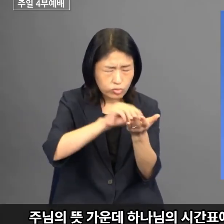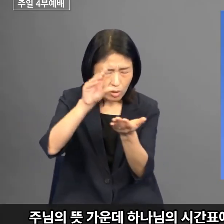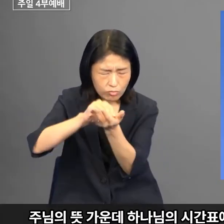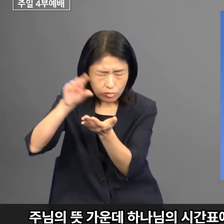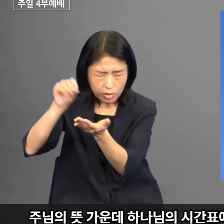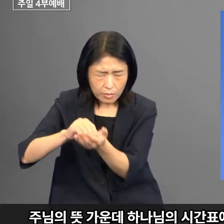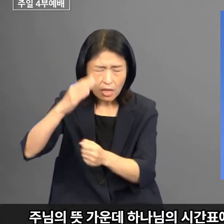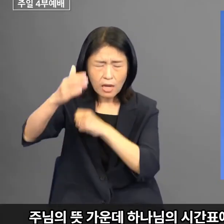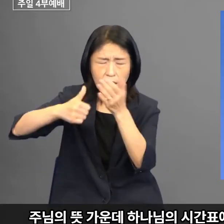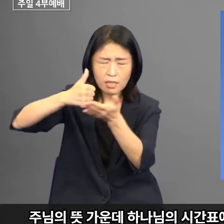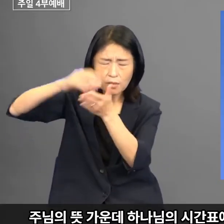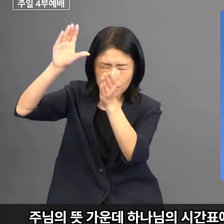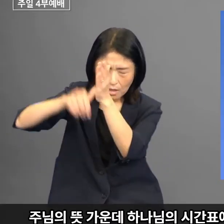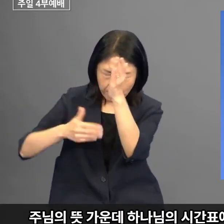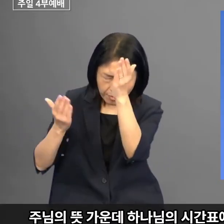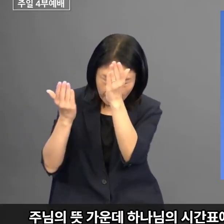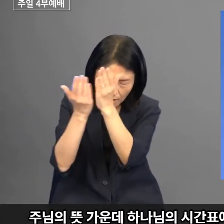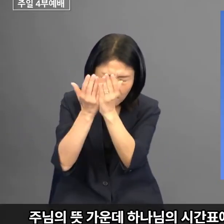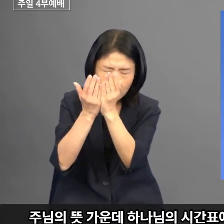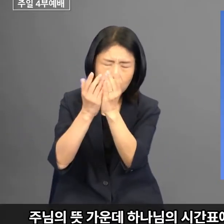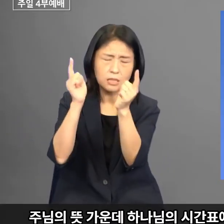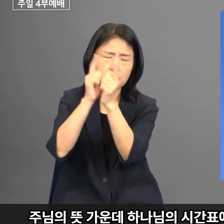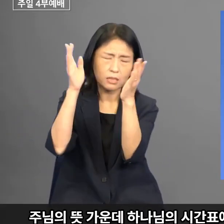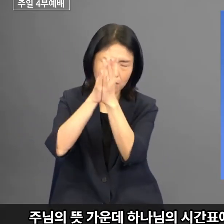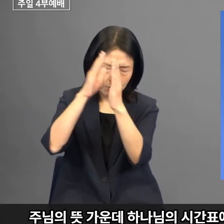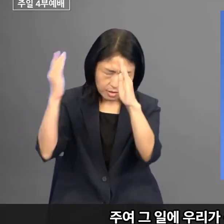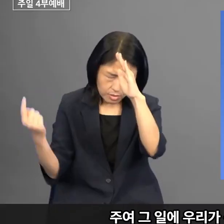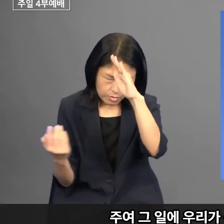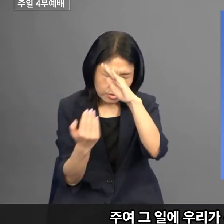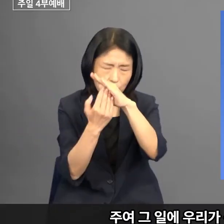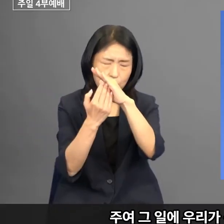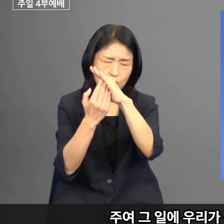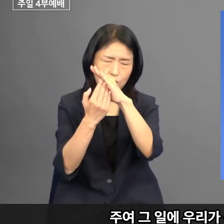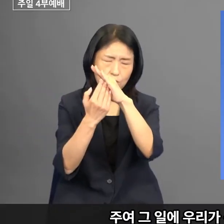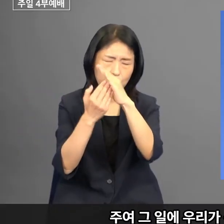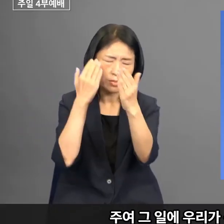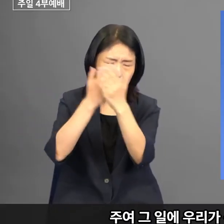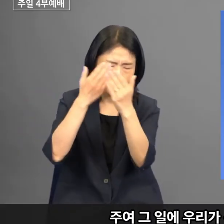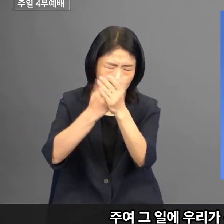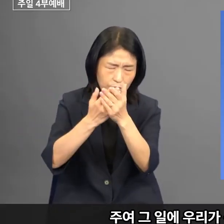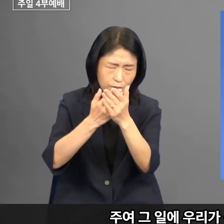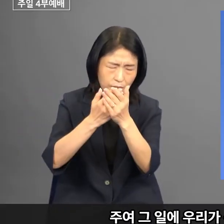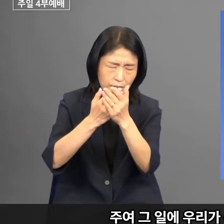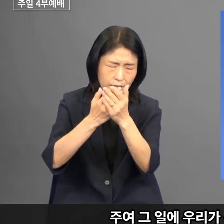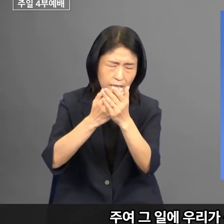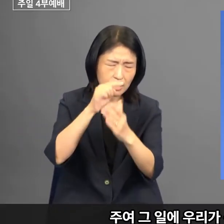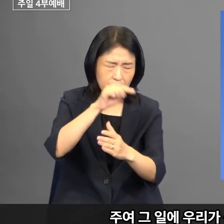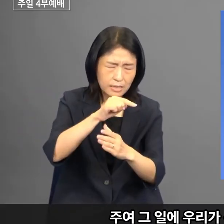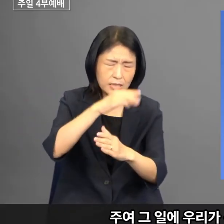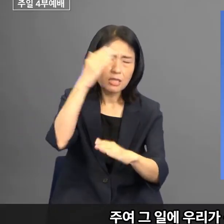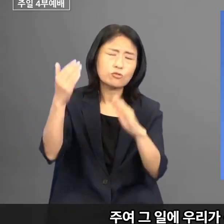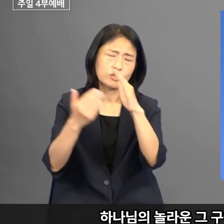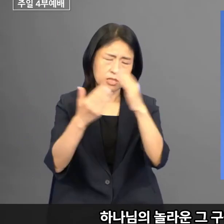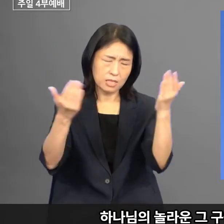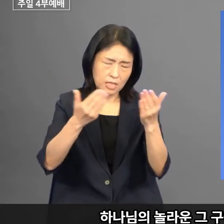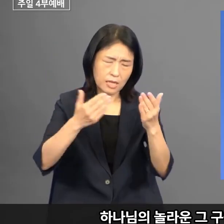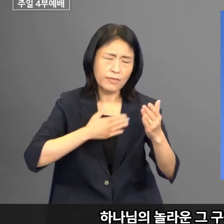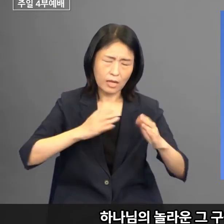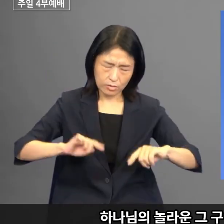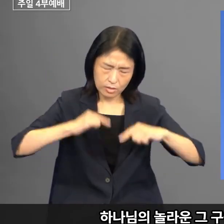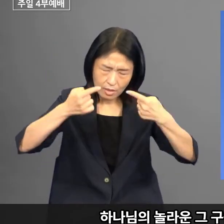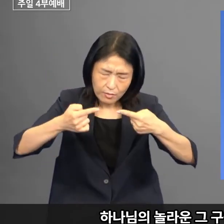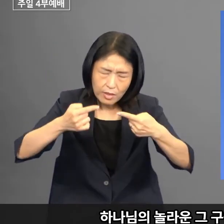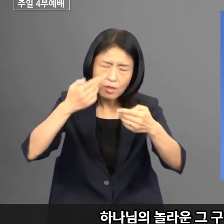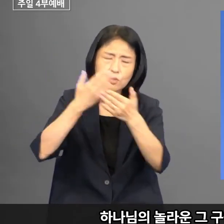하나님의 시간표에 맞춰 친히 이루어 주시기를 원합니다. 주여 그 일에 우리가 동참하게 하여 주옵소서. 하나님의